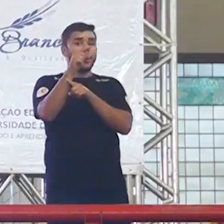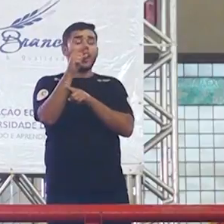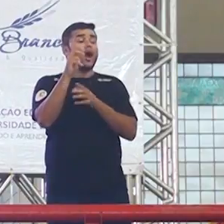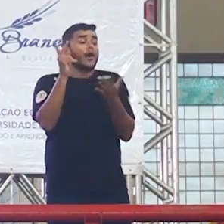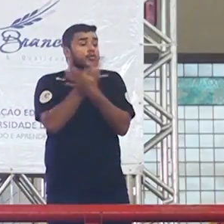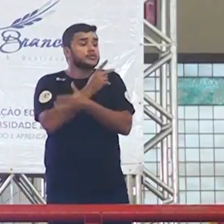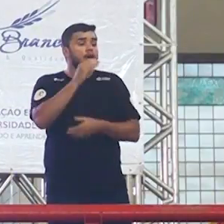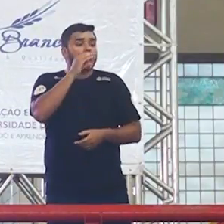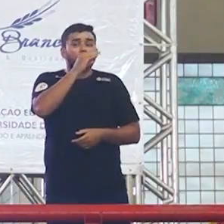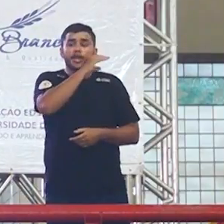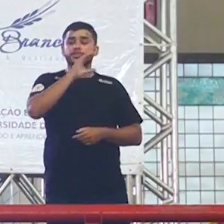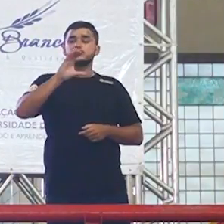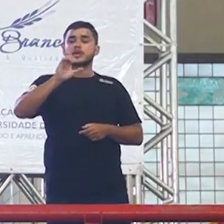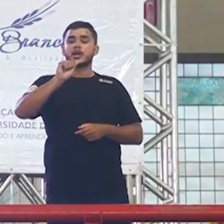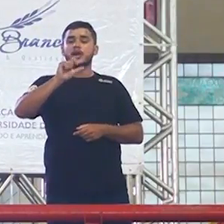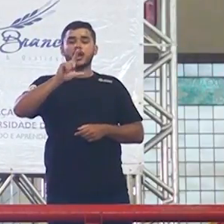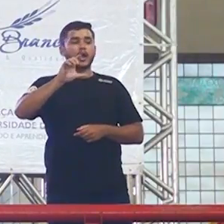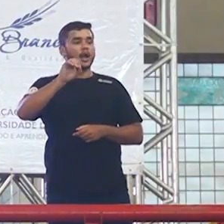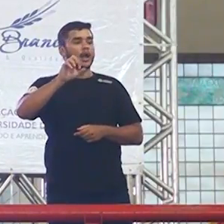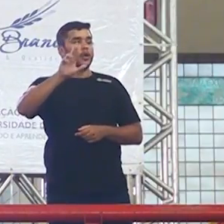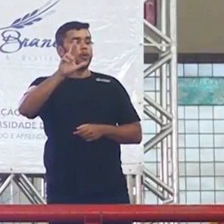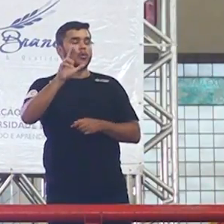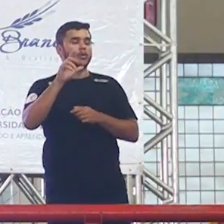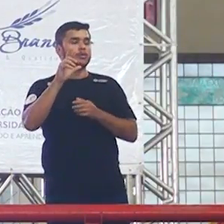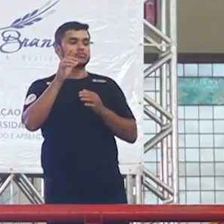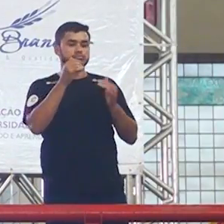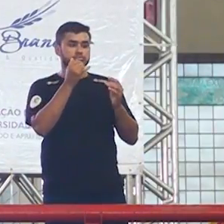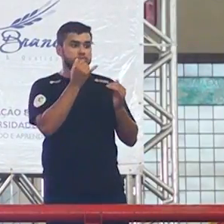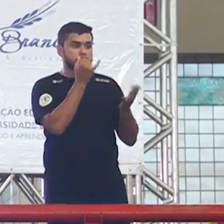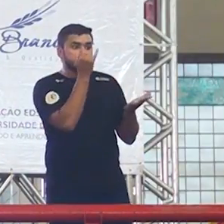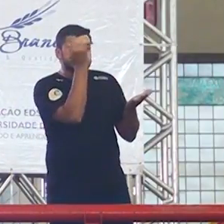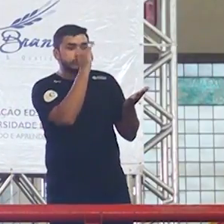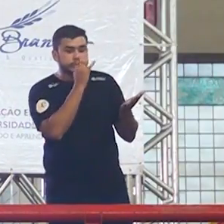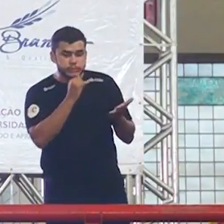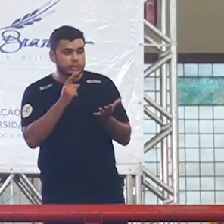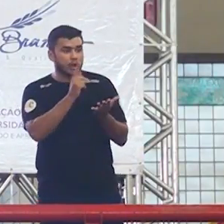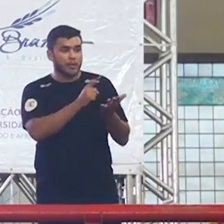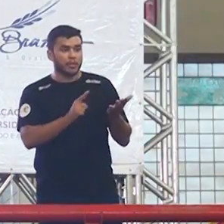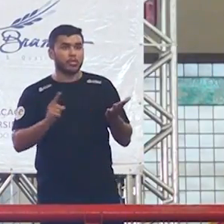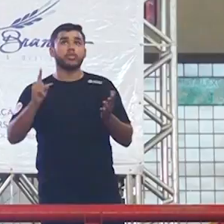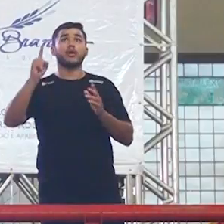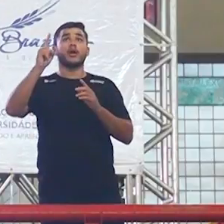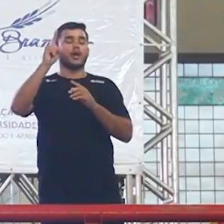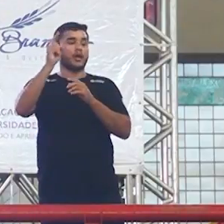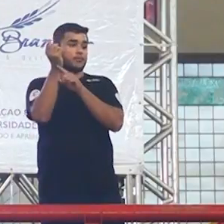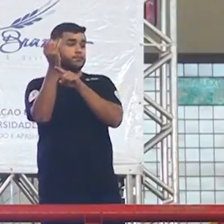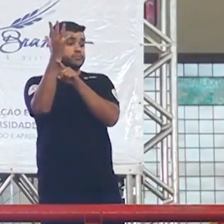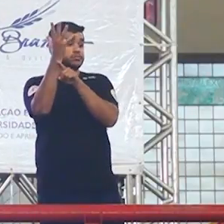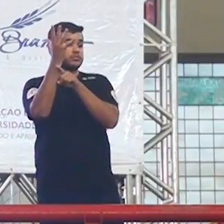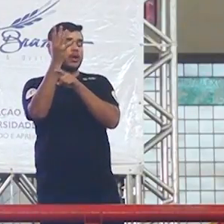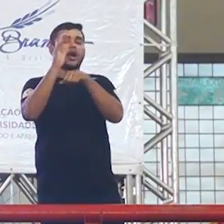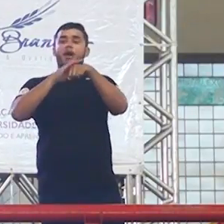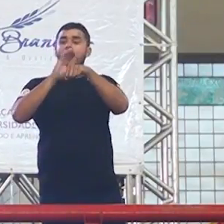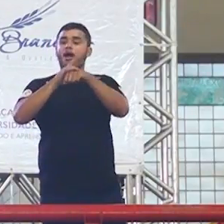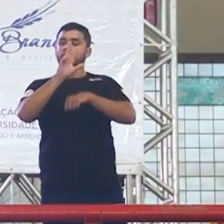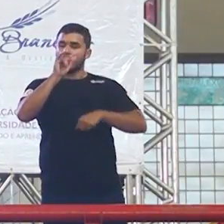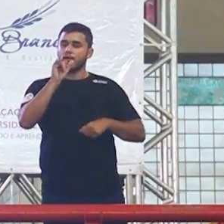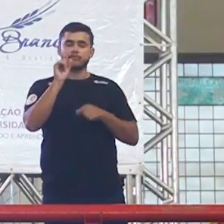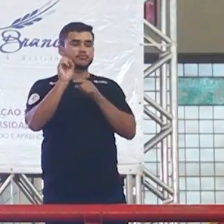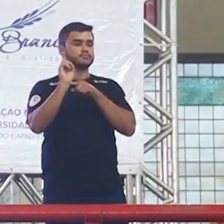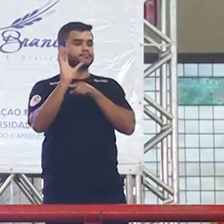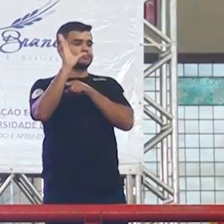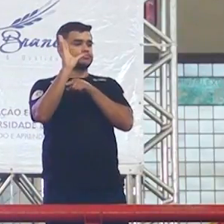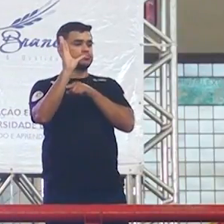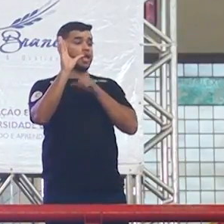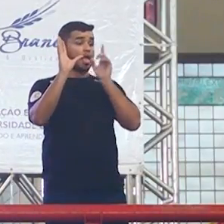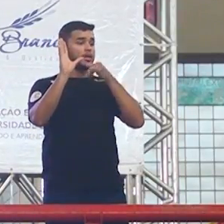Esquenta, calor. Quando esses elétrons passam por uma lâmpada incandescente, gera calor. E esse calor